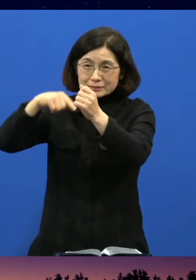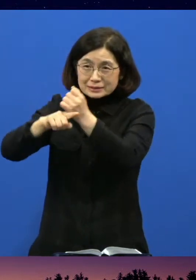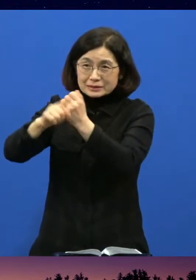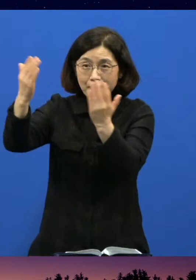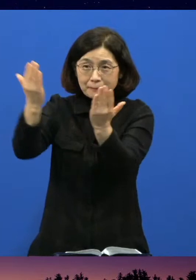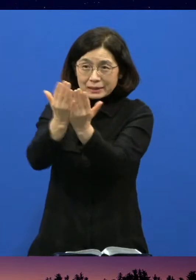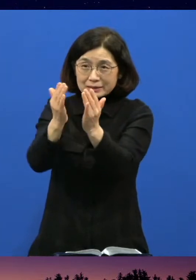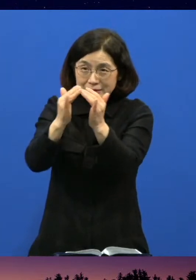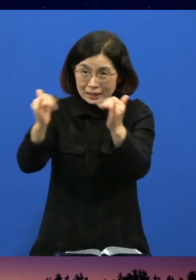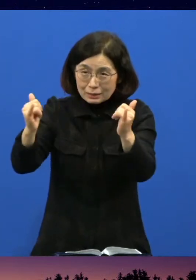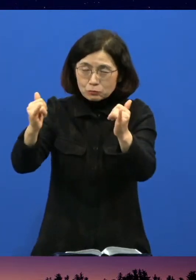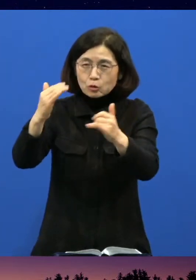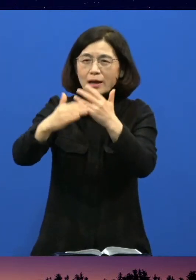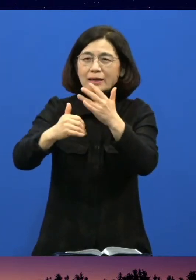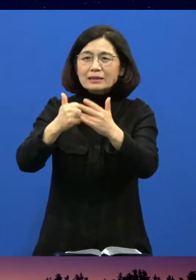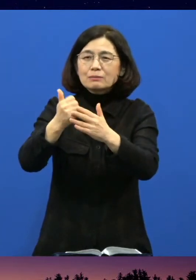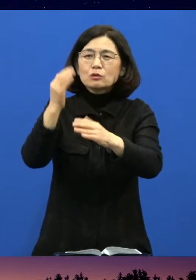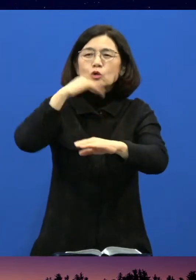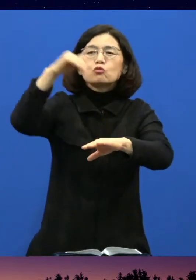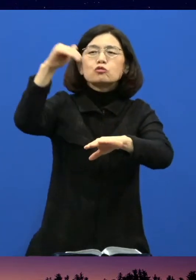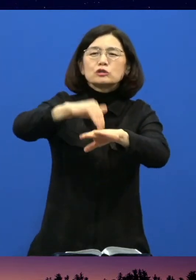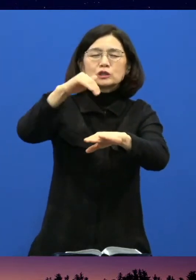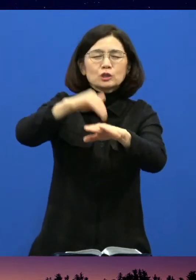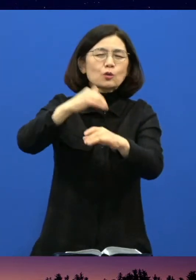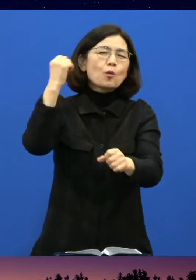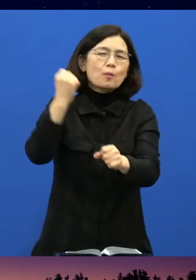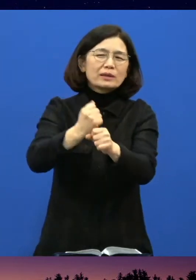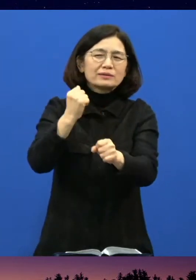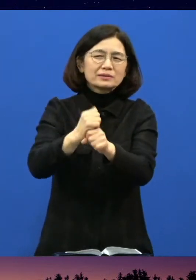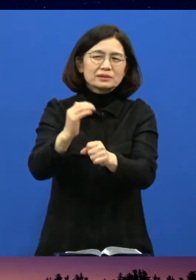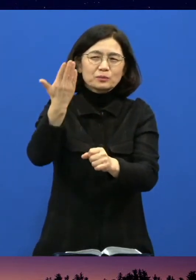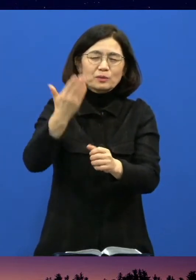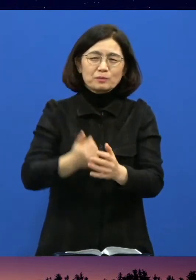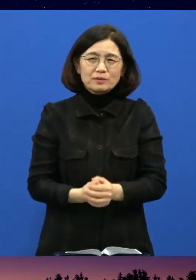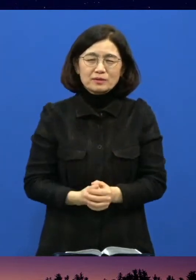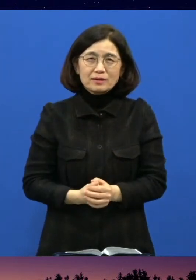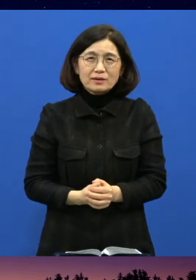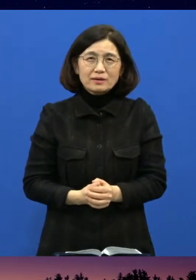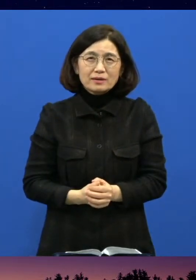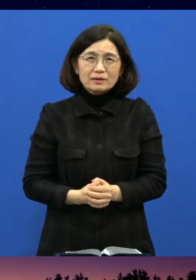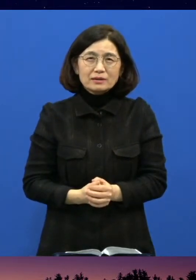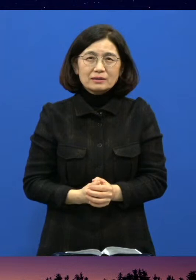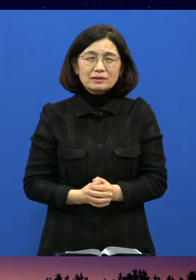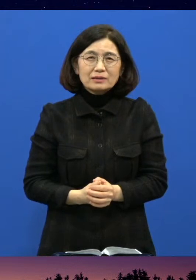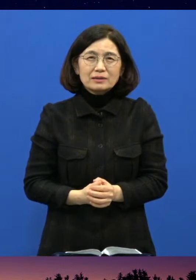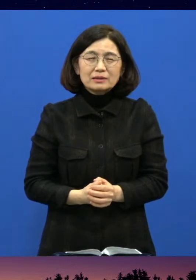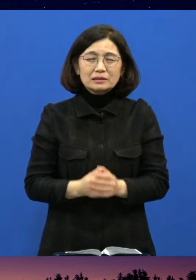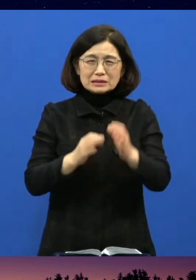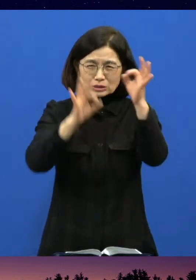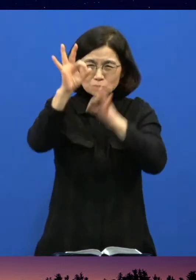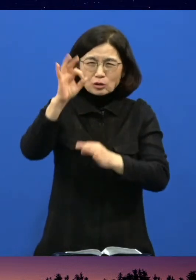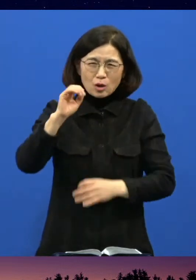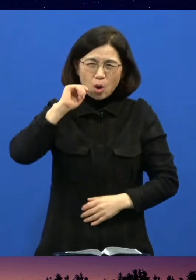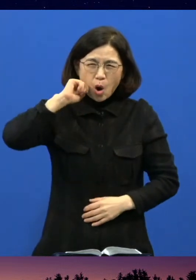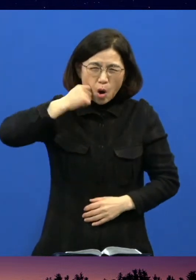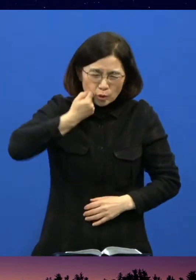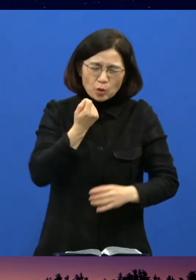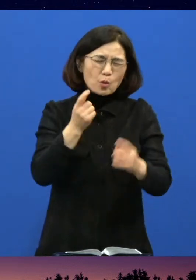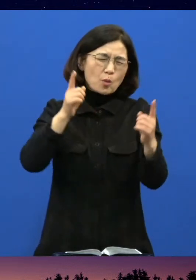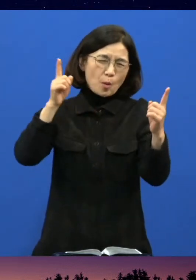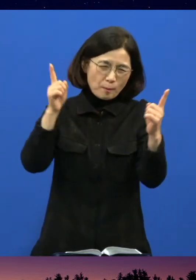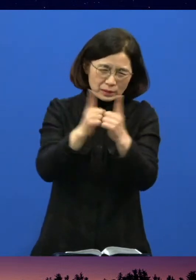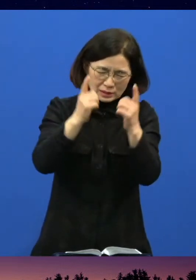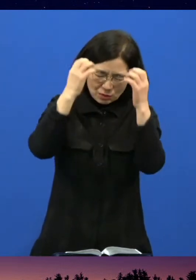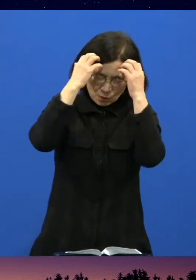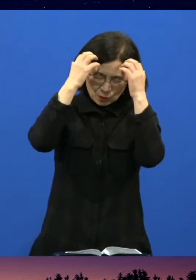요셉의 스토리도 마찬가지예요, 여러분. 막 이렇게 우여곡절이 많고 많은 것들이 있지만 하나님이